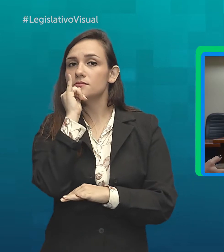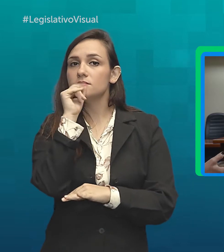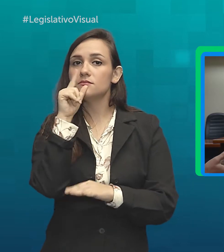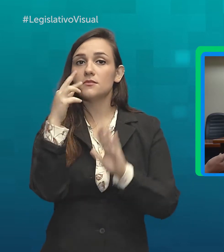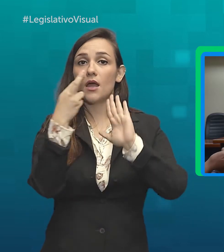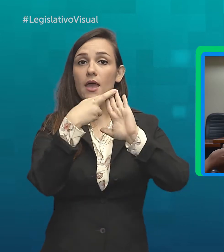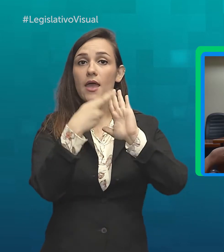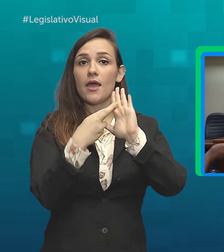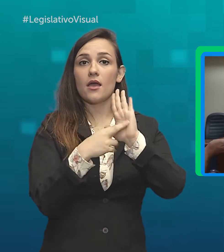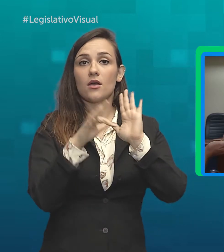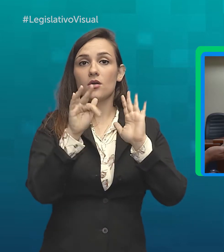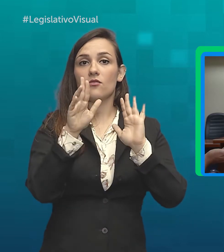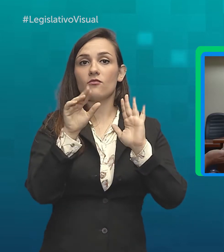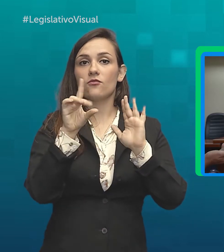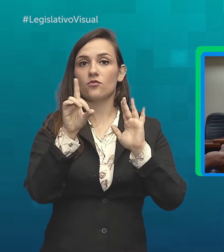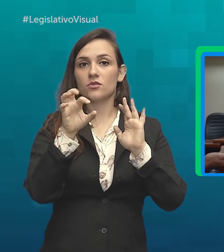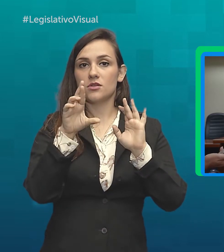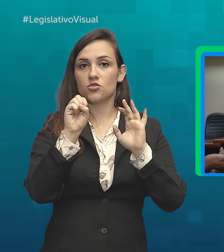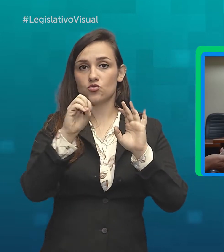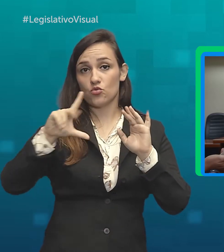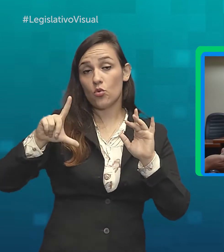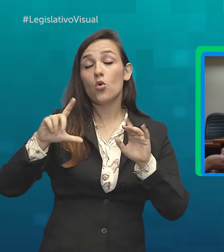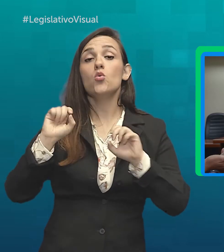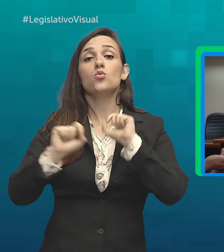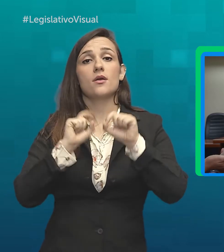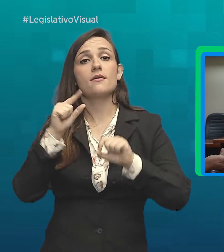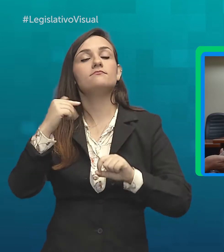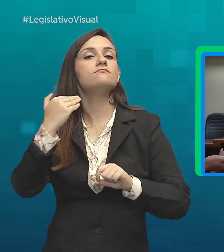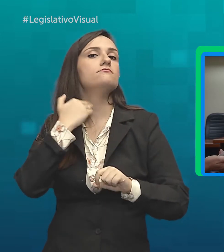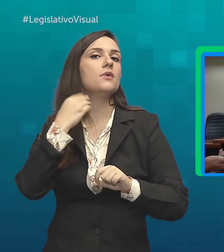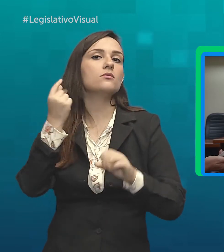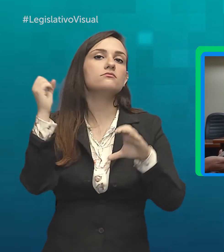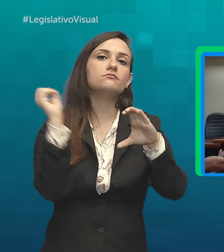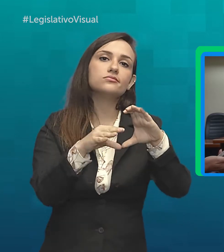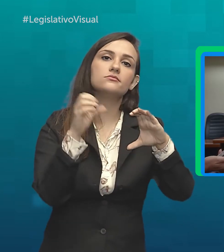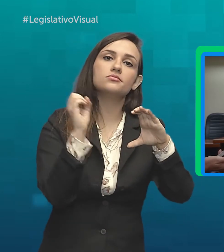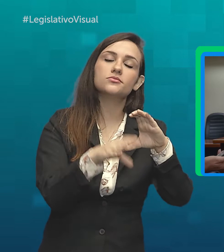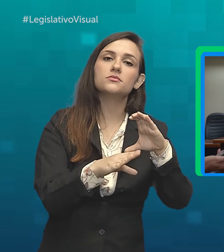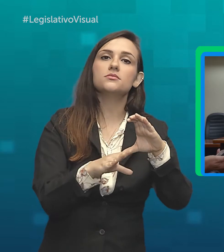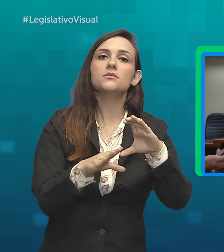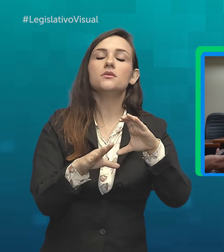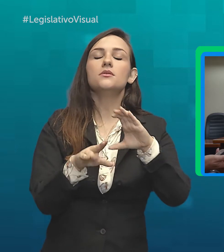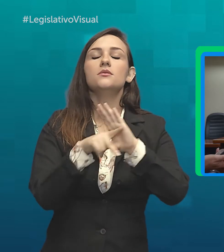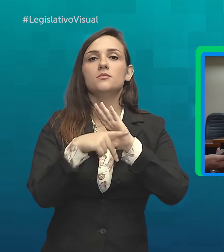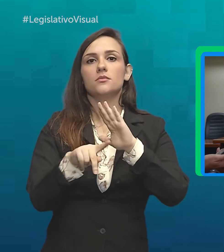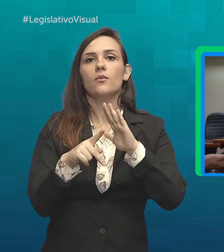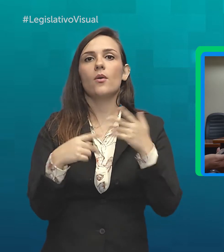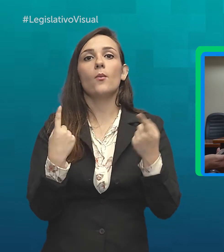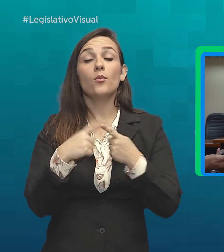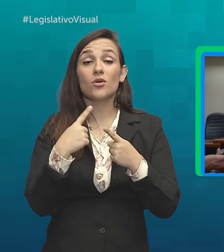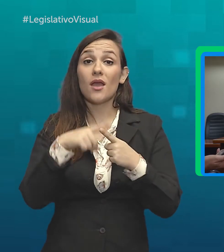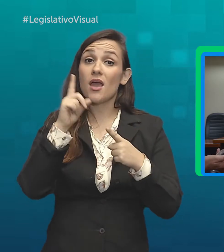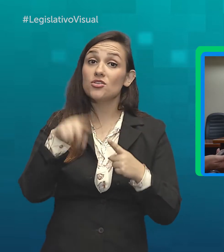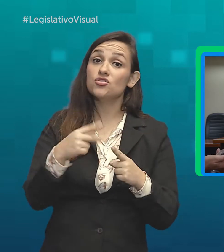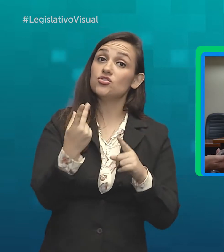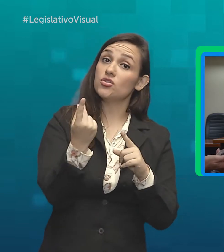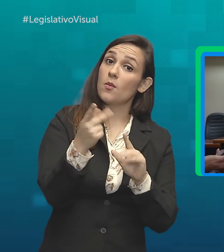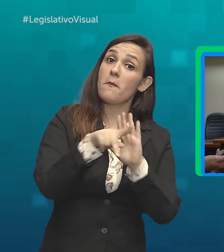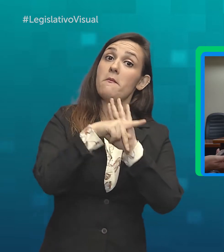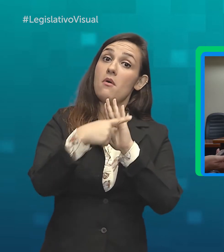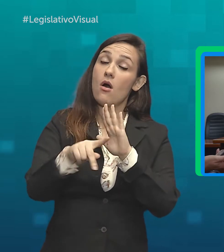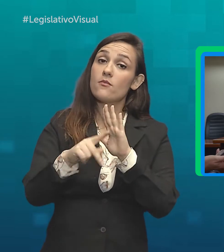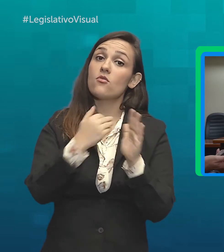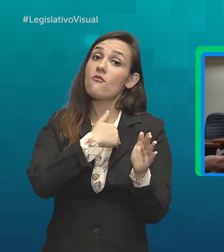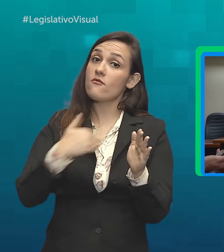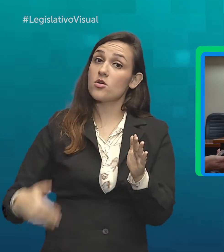de suma importância, que é a questão do regramento do Fundersul, da distribuição dos recursos, do investimento dos recursos do Fundersul, mesmo